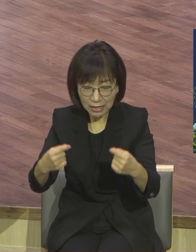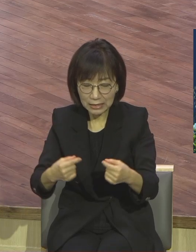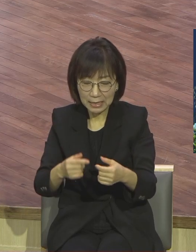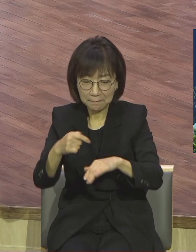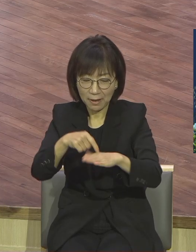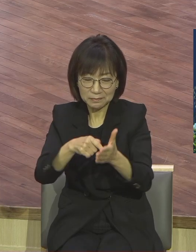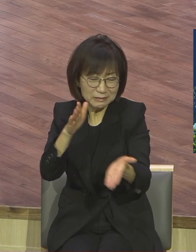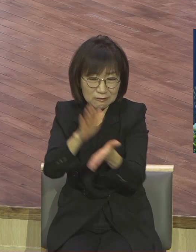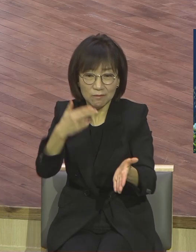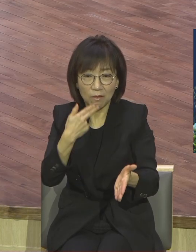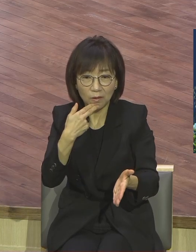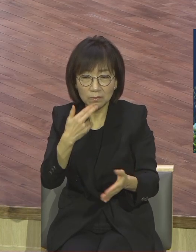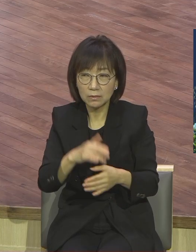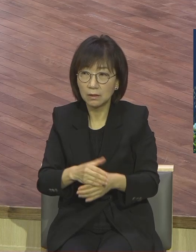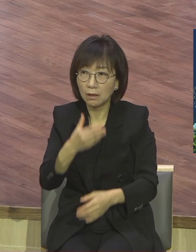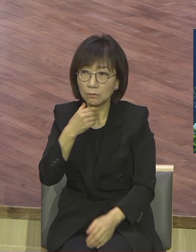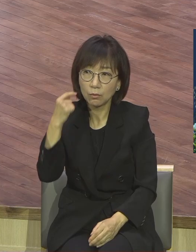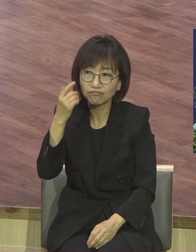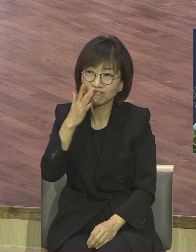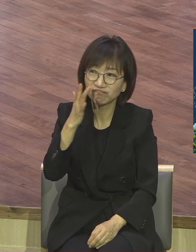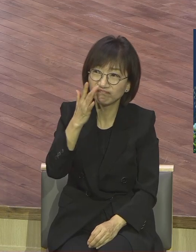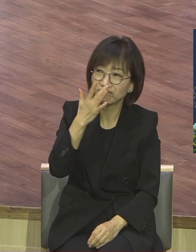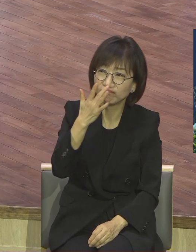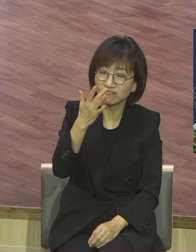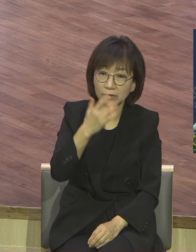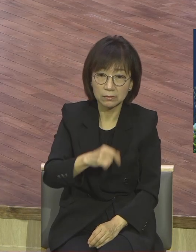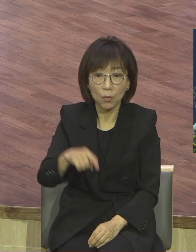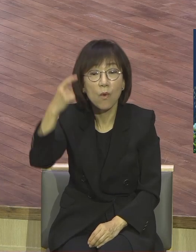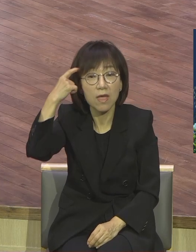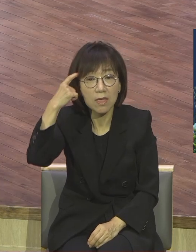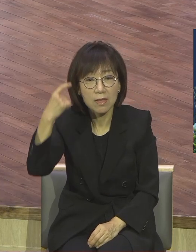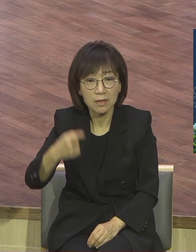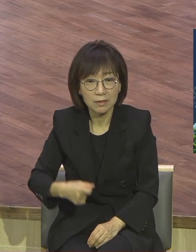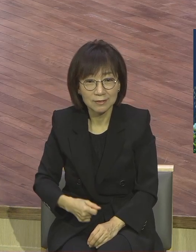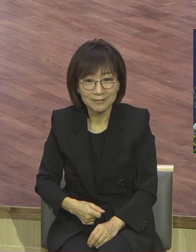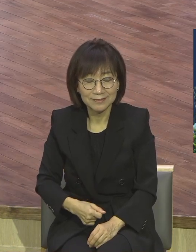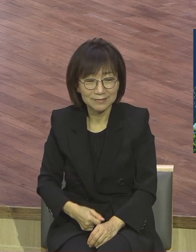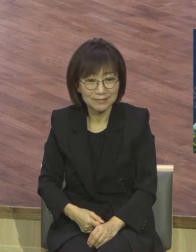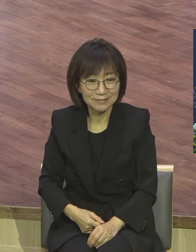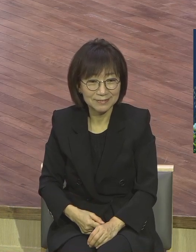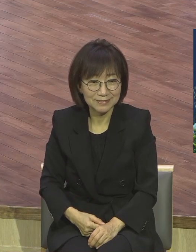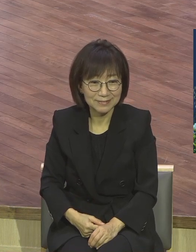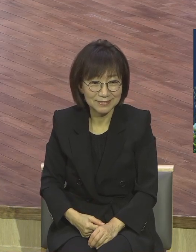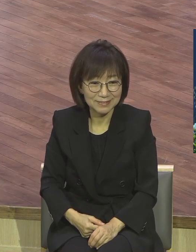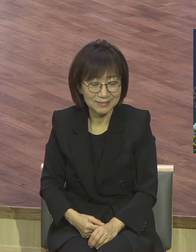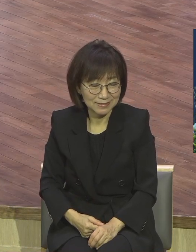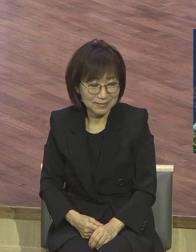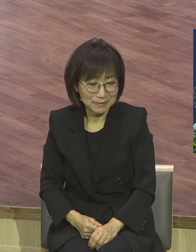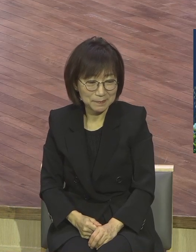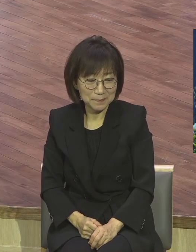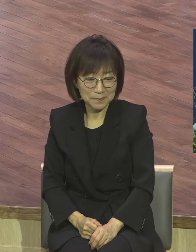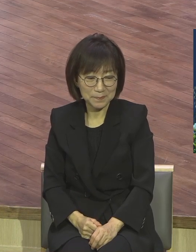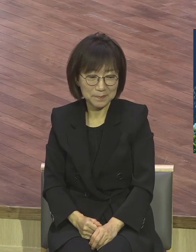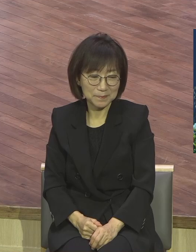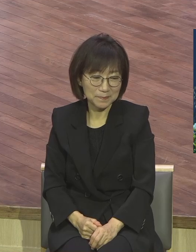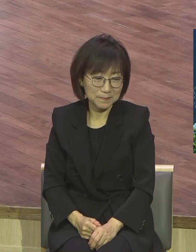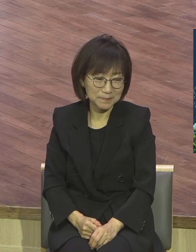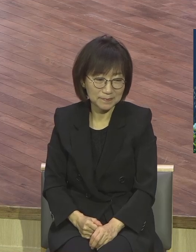못하느냐? 왜 복음의 불이 꽃이 시들어지고 없어지느냐?